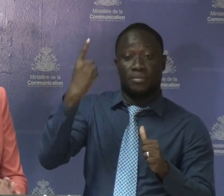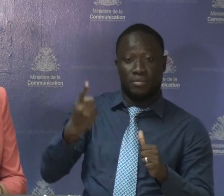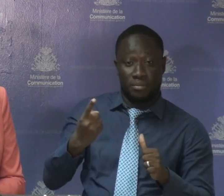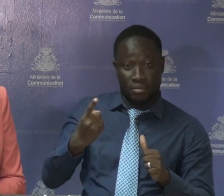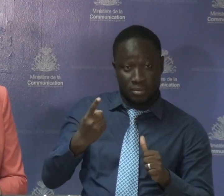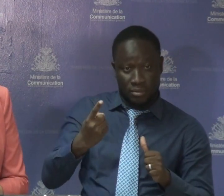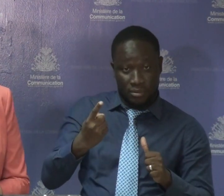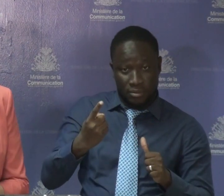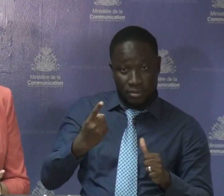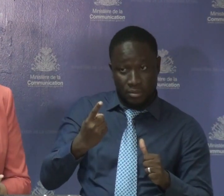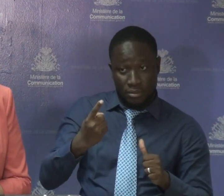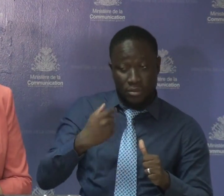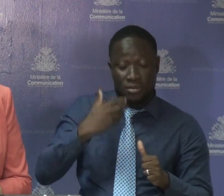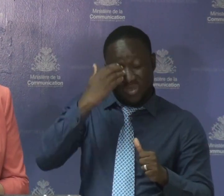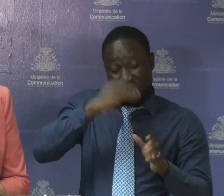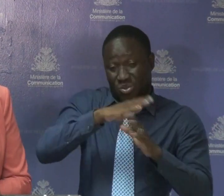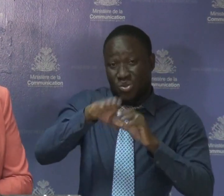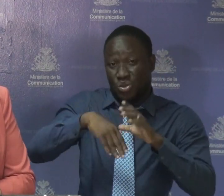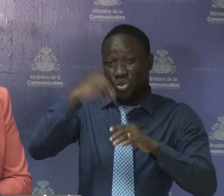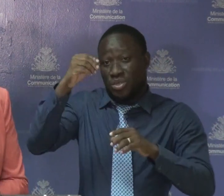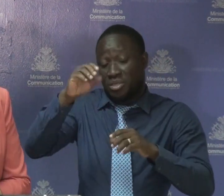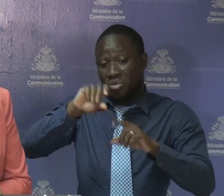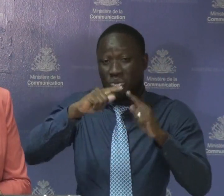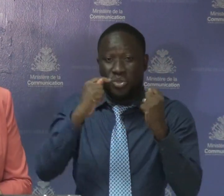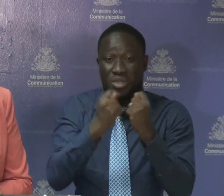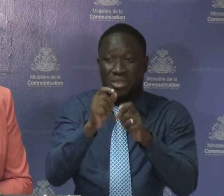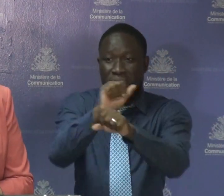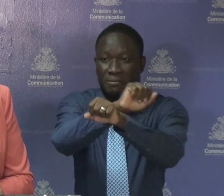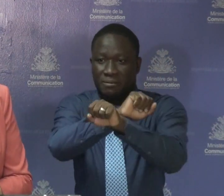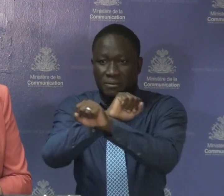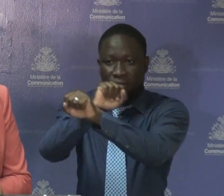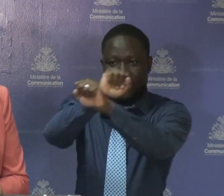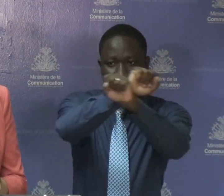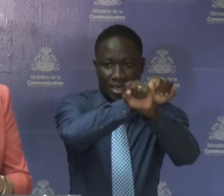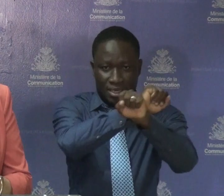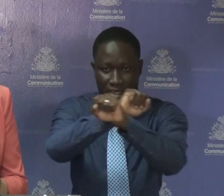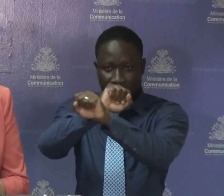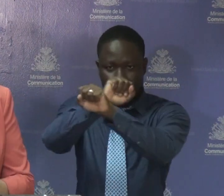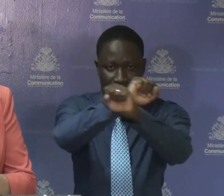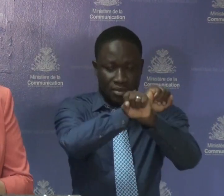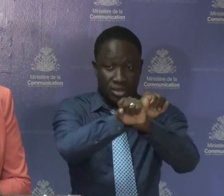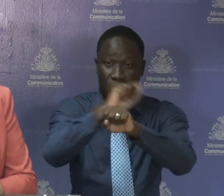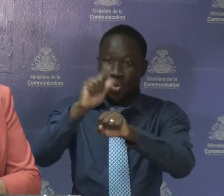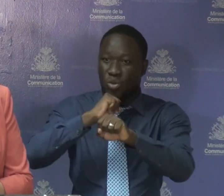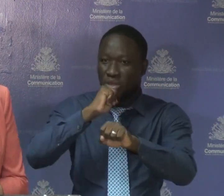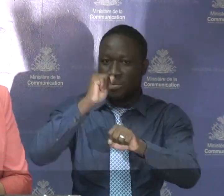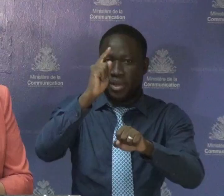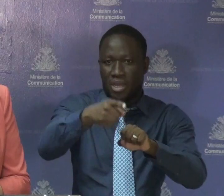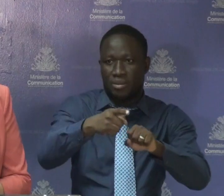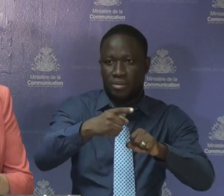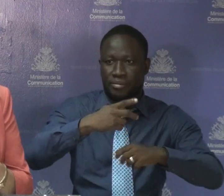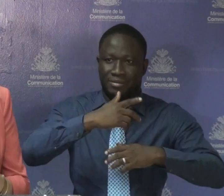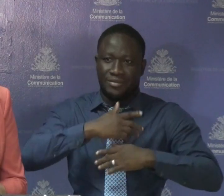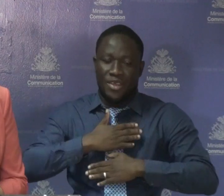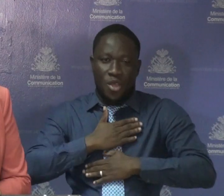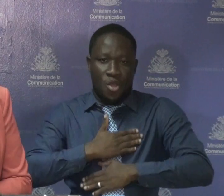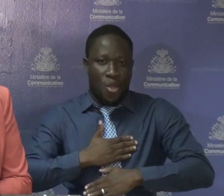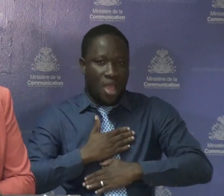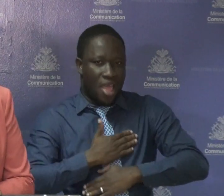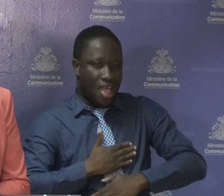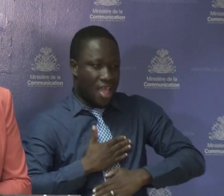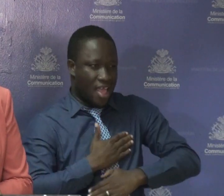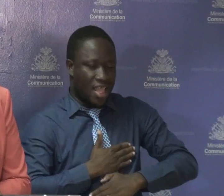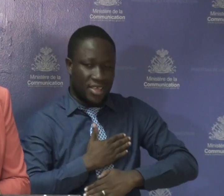que on est nous toutes nous sortis dans une société esclavagiste, côté que nous-mêmes nous pas de droit à loisir. Parce que là, on a parlé